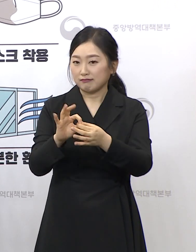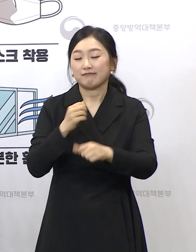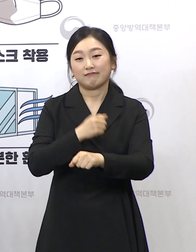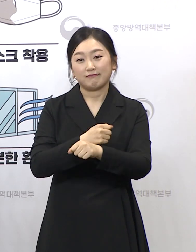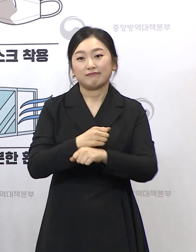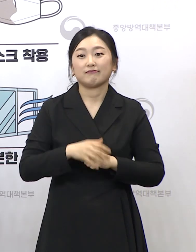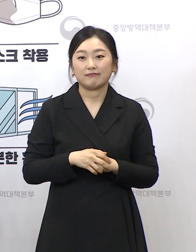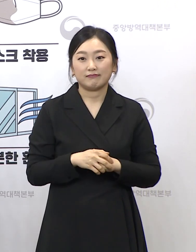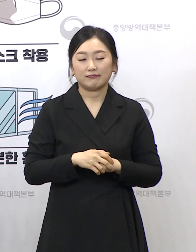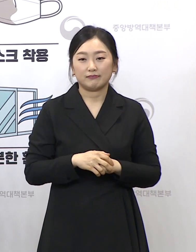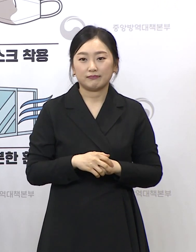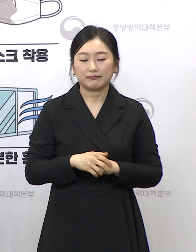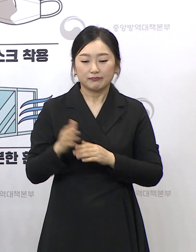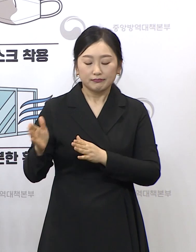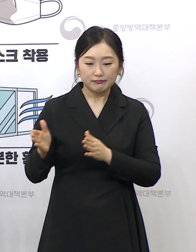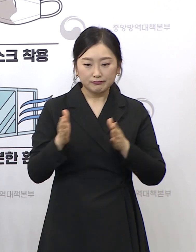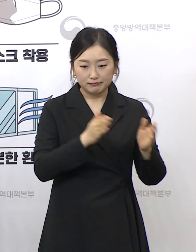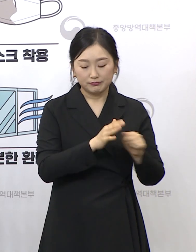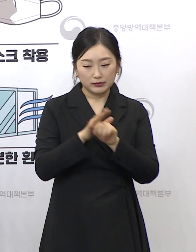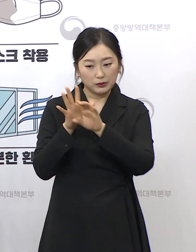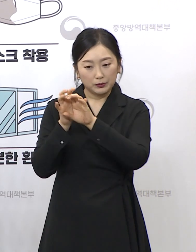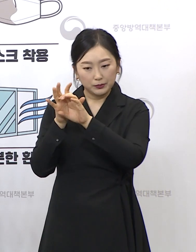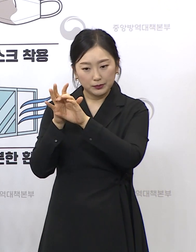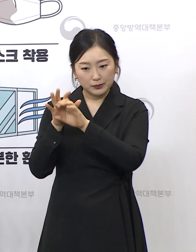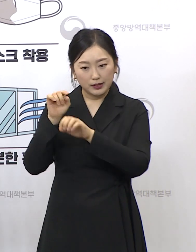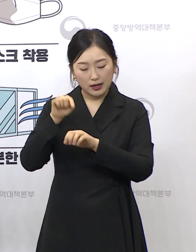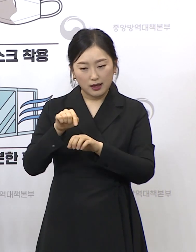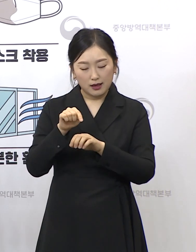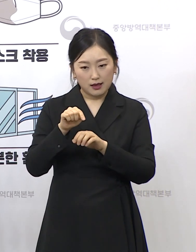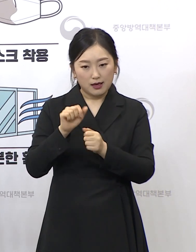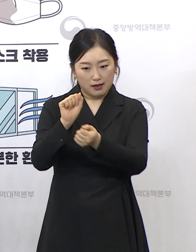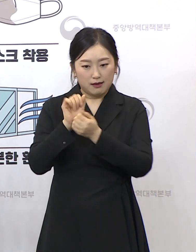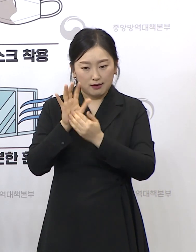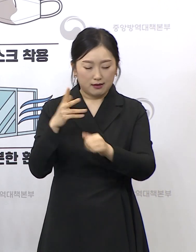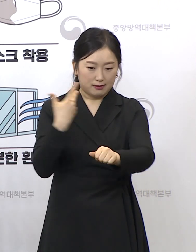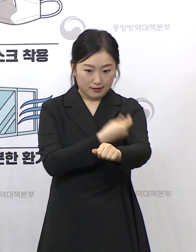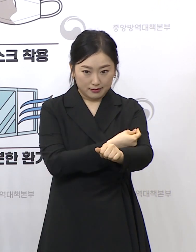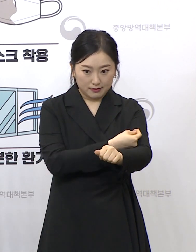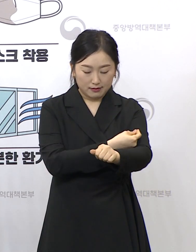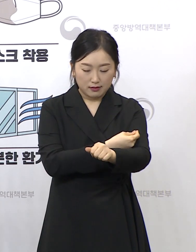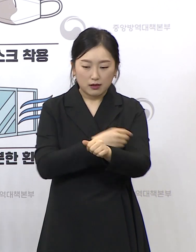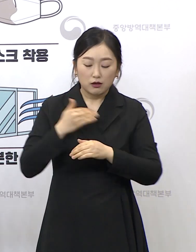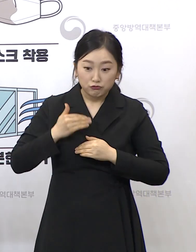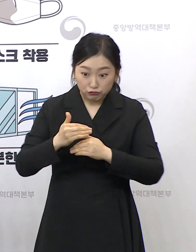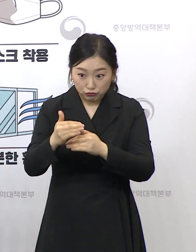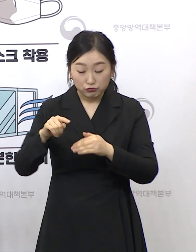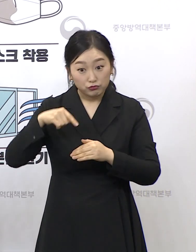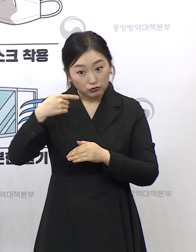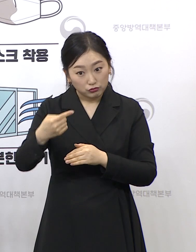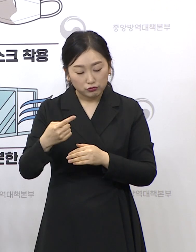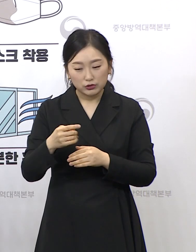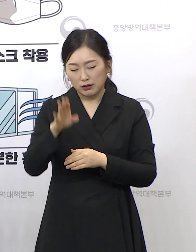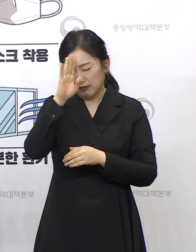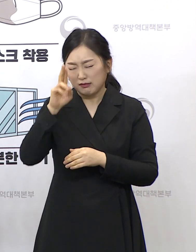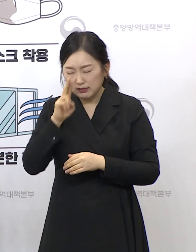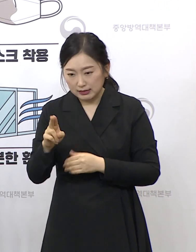다음은 코로나19 예방접종 시행 이후 위중증과 사망 예방 추정 분석에 대해서 말씀드리겠습니다.